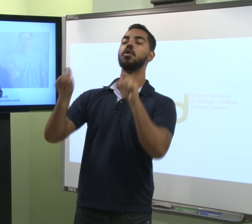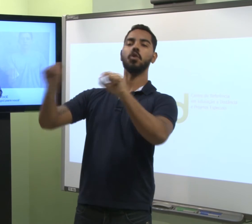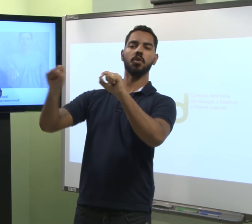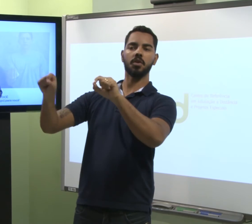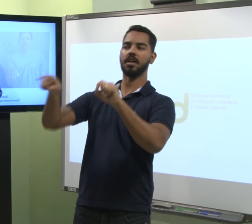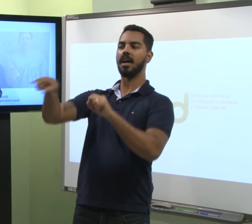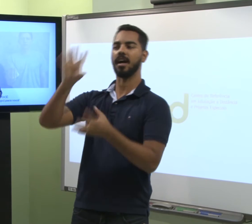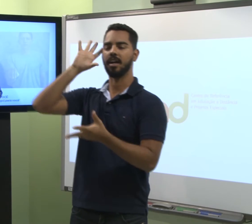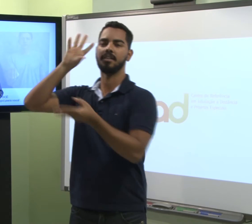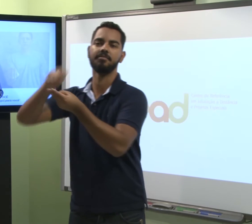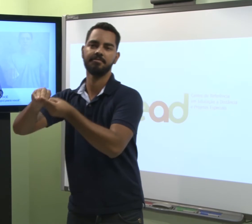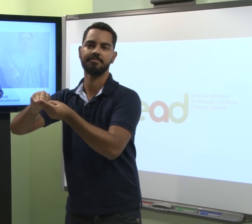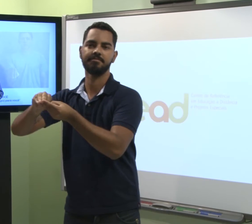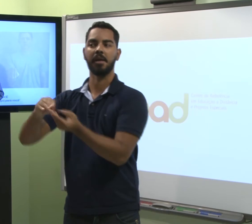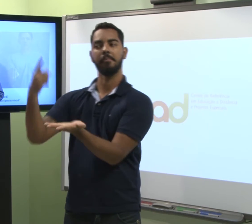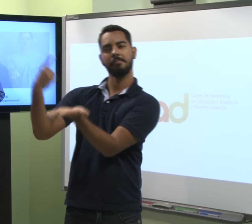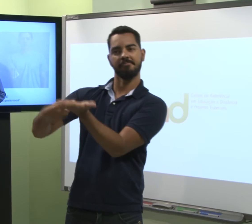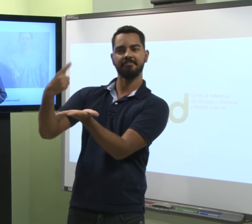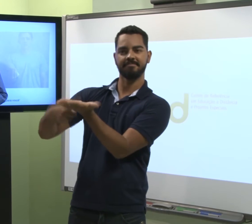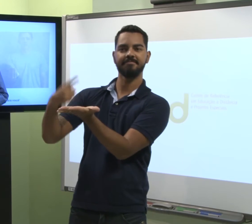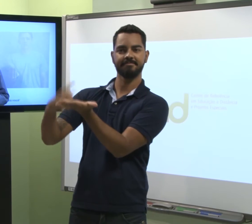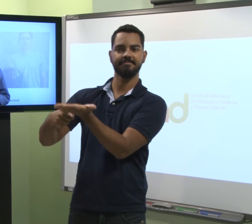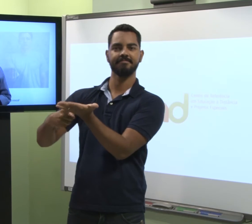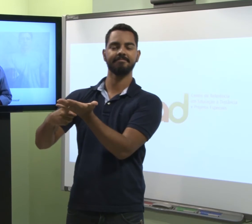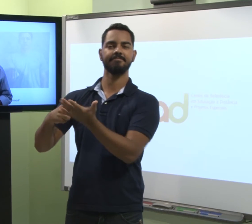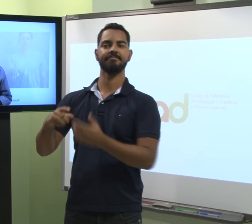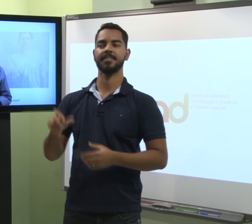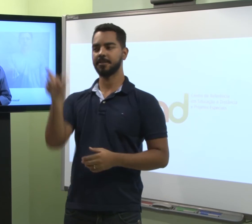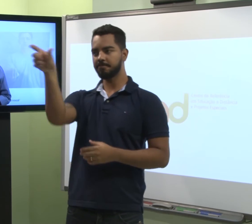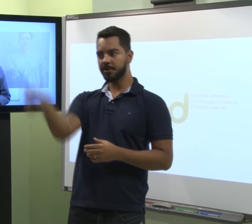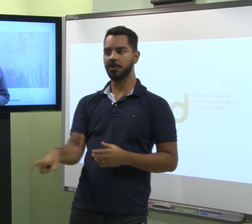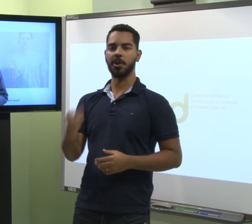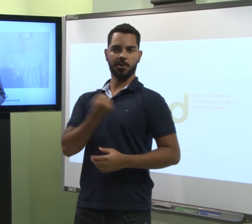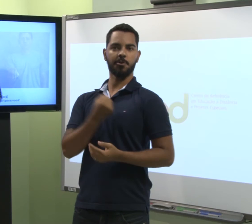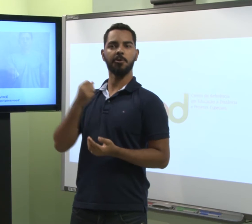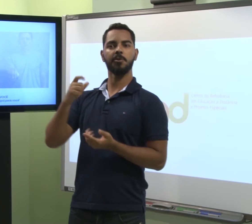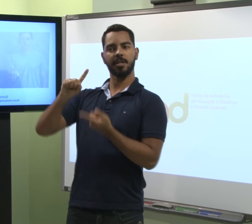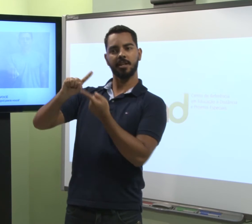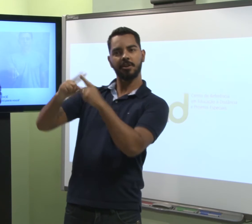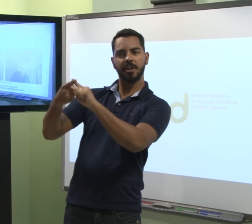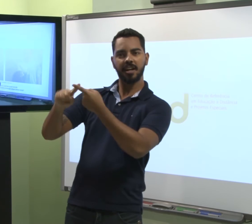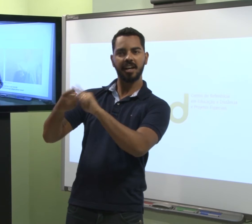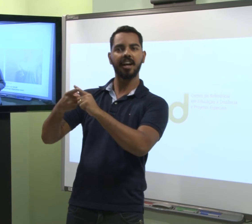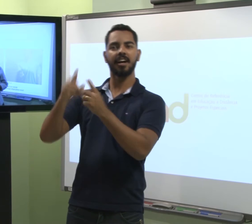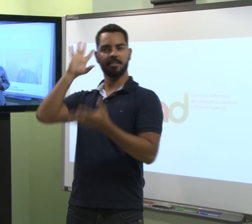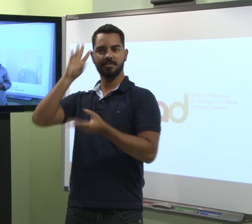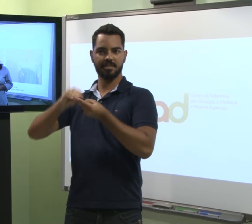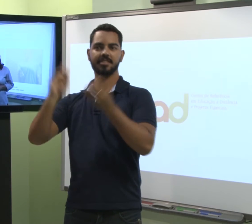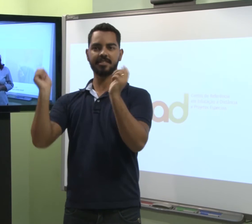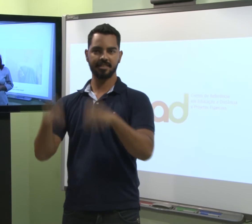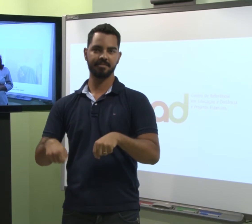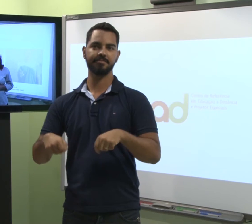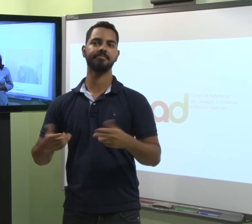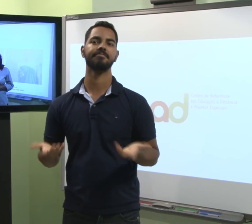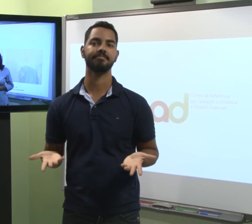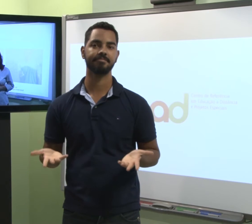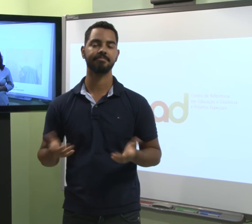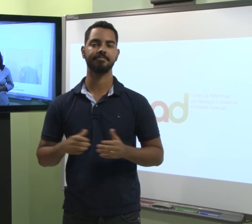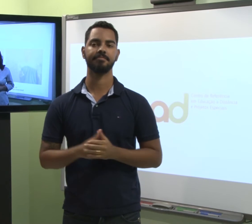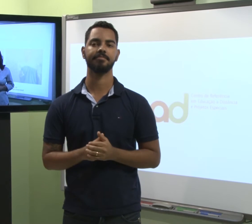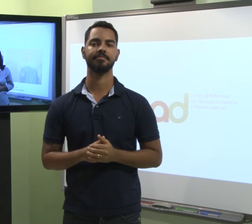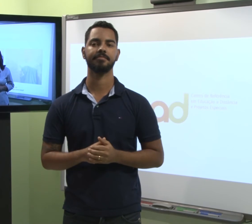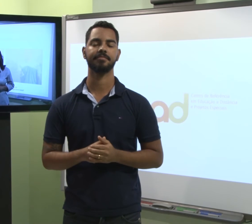eles marcam, sim, a concordância pessoa e número. Aproveitamos ainda para observar